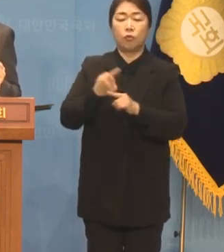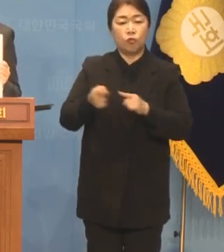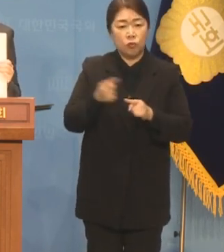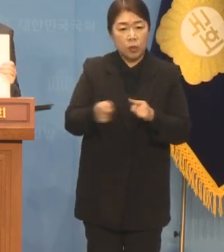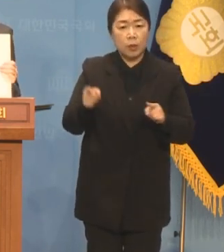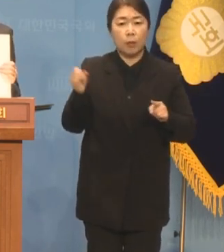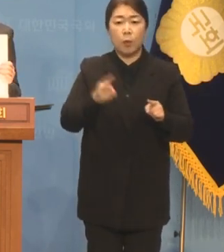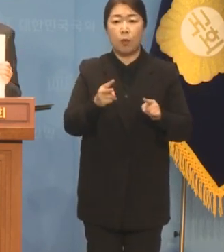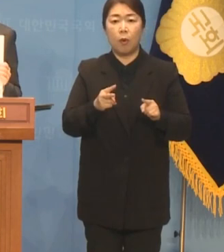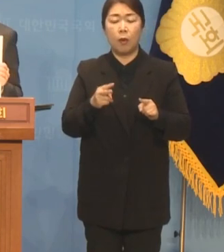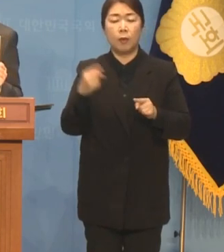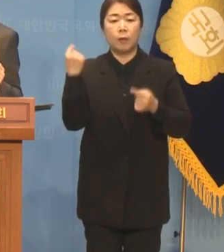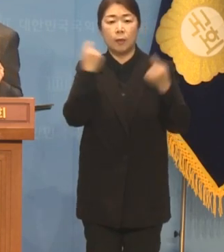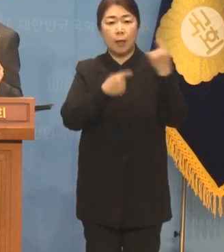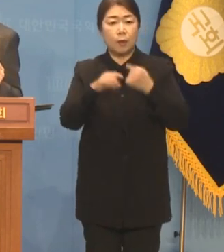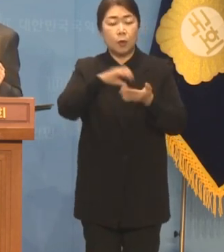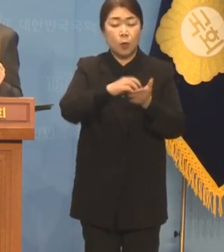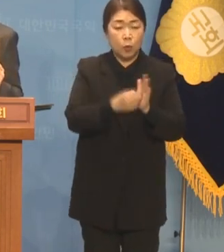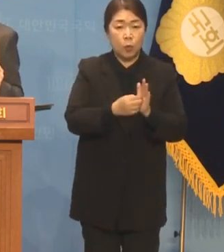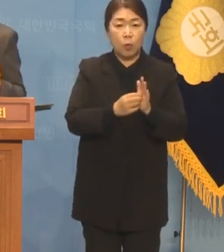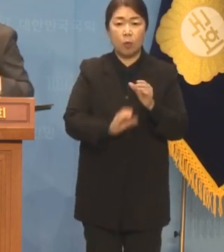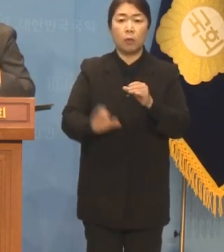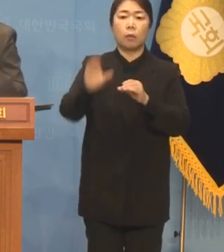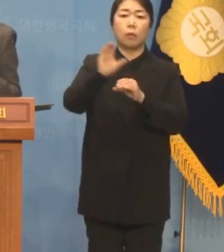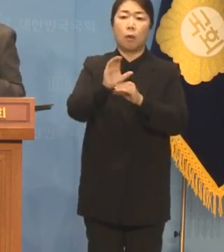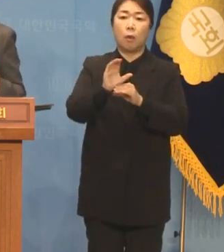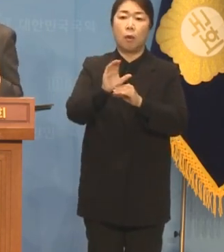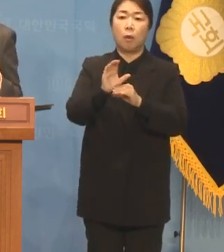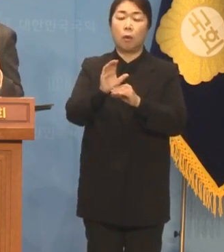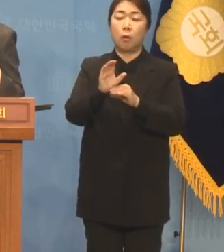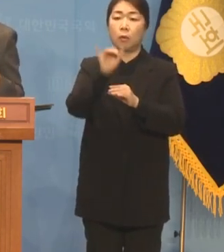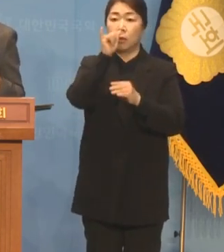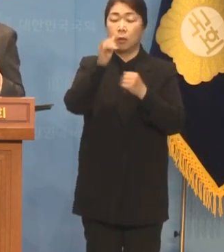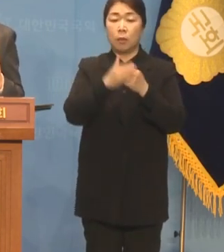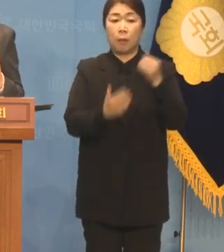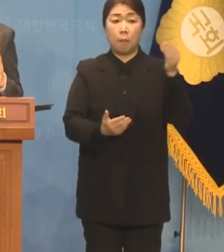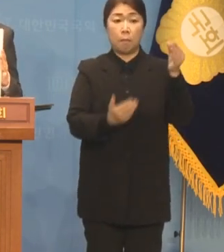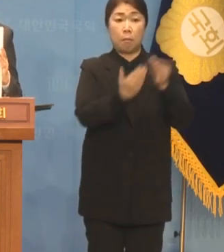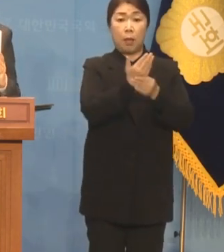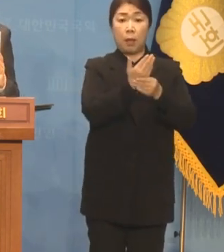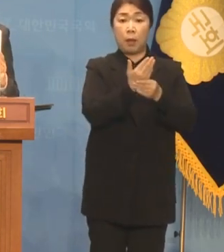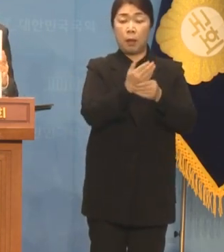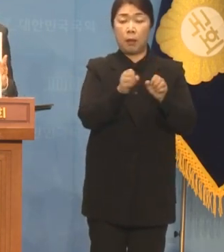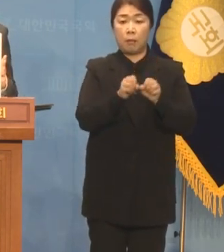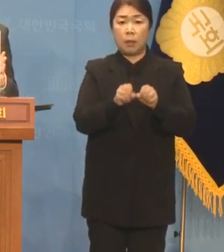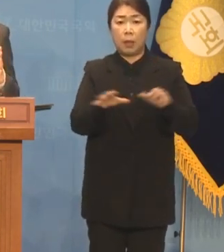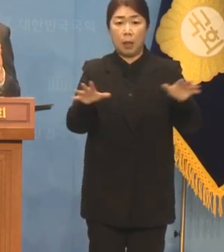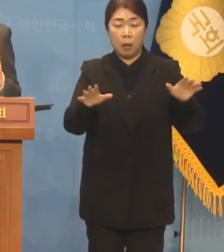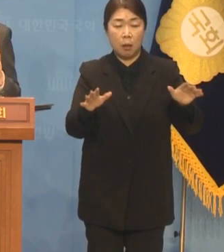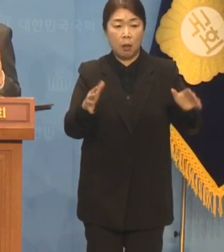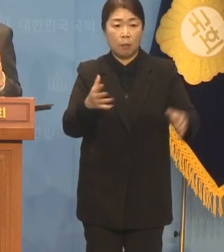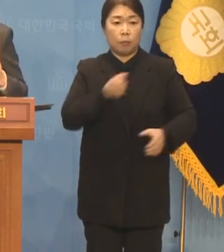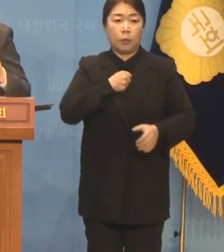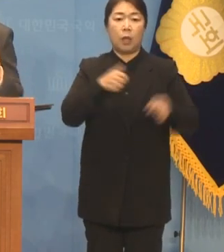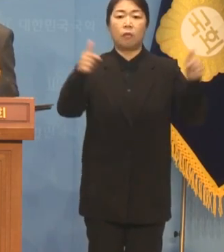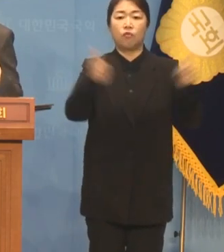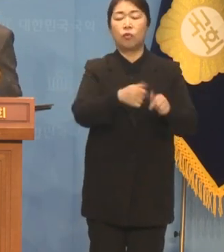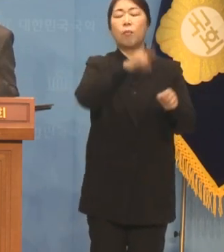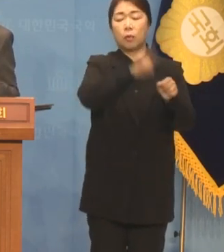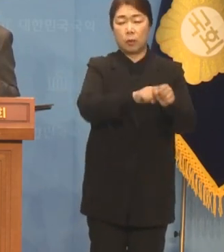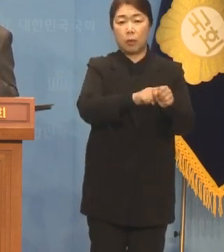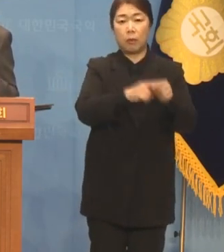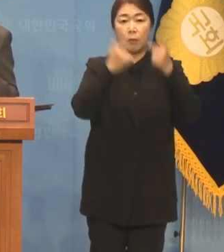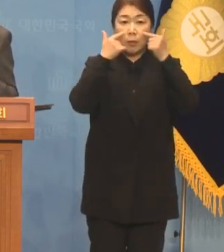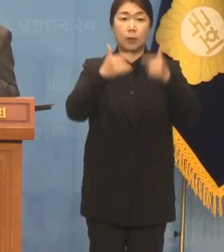흉기나 경상 이런 부분도 추가가 되어서 사건의 파장을 축소하려는 의도가